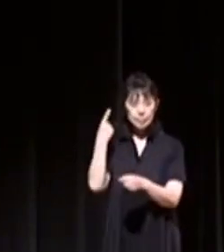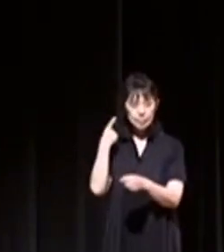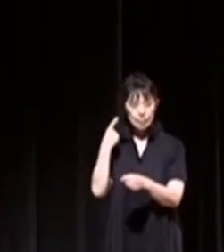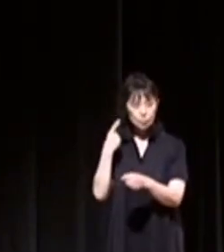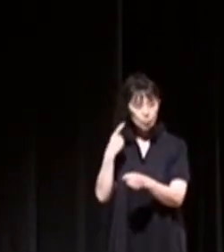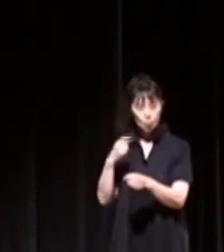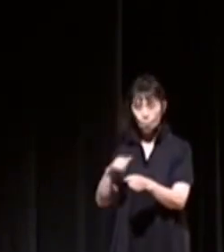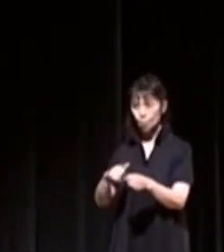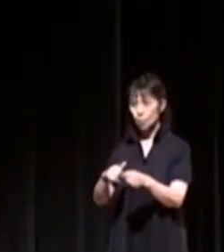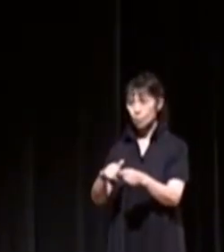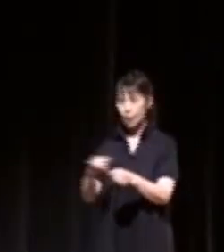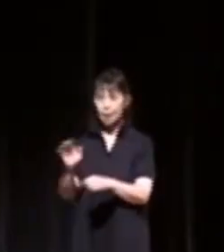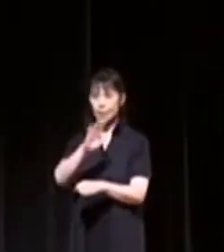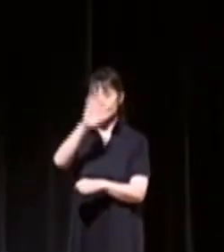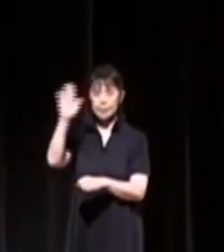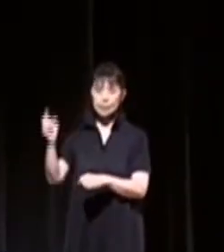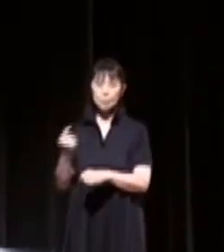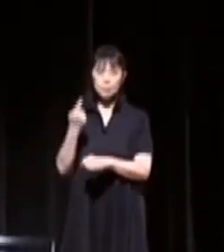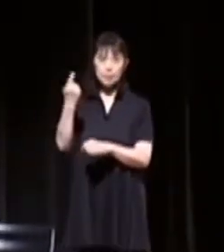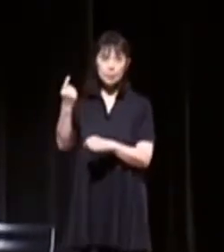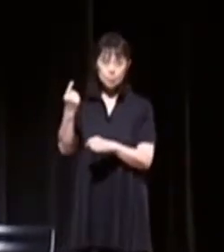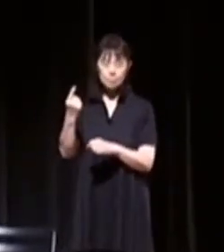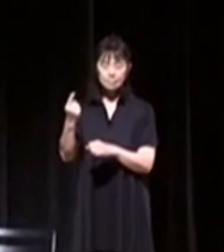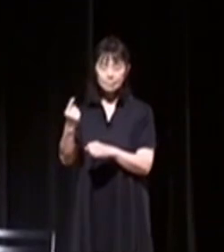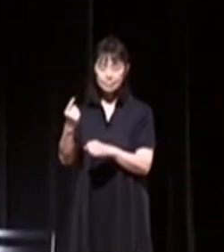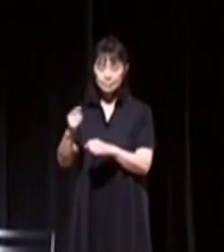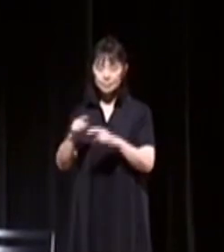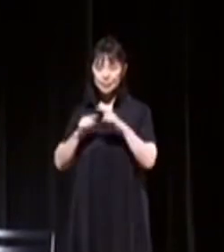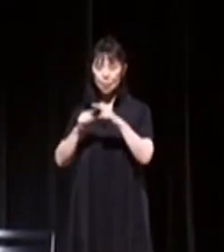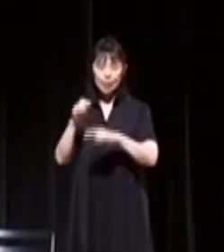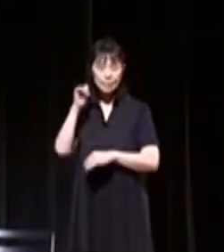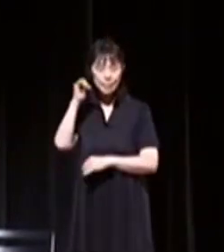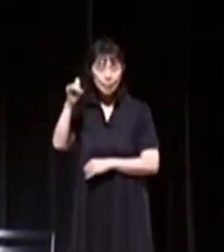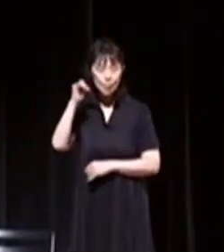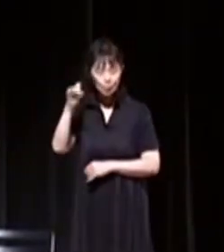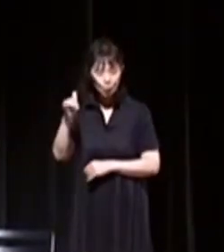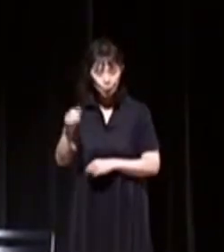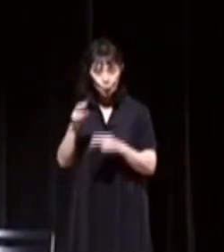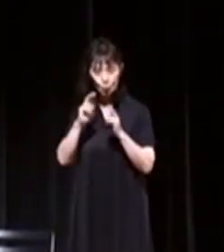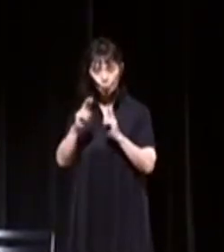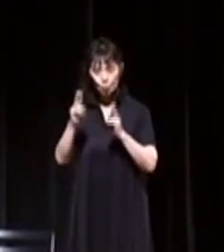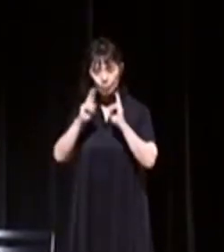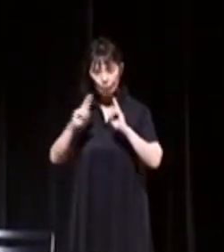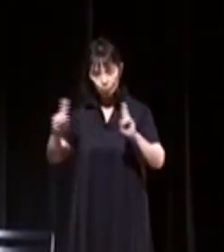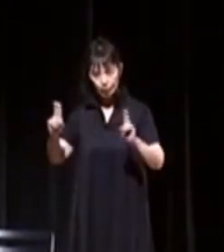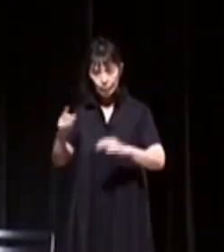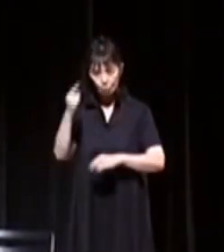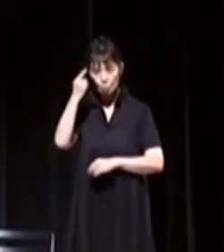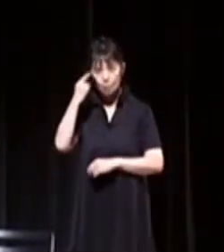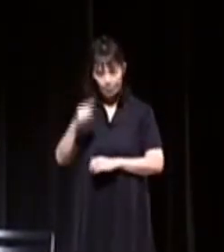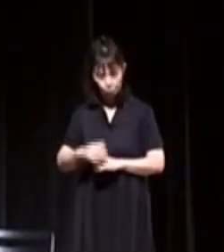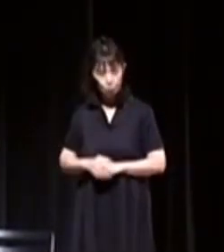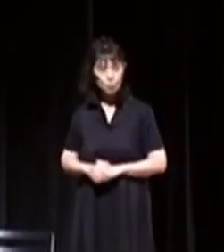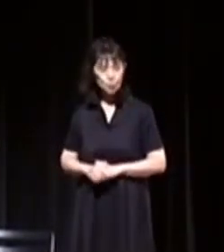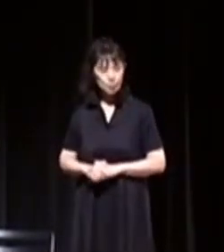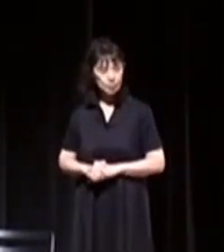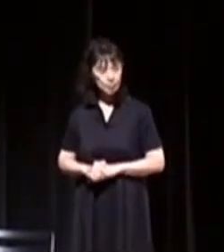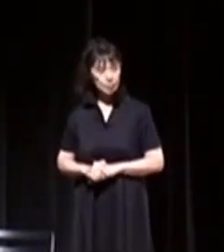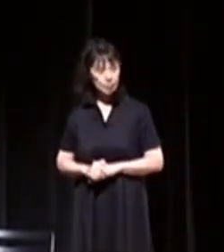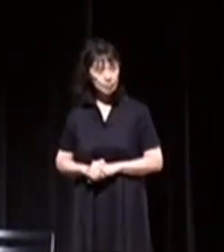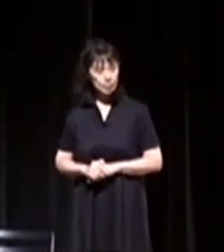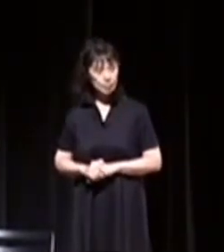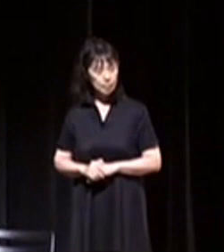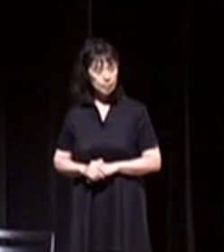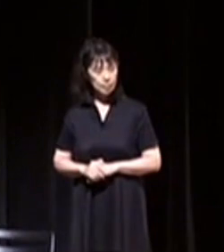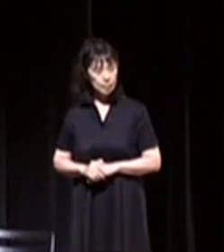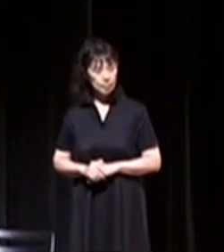モンという天国にかかる電話があったらいいなという歌を、言わない皆さんと一緒に共演させていただいたんですけども、今年